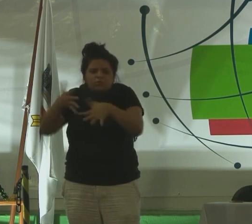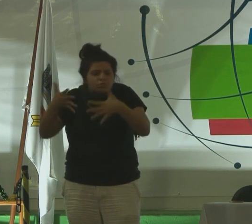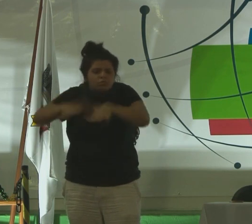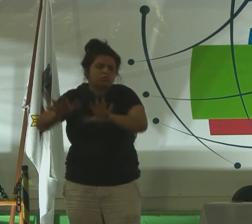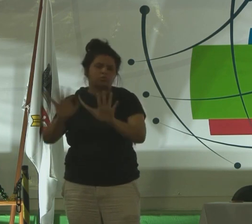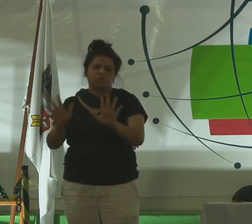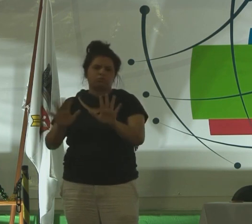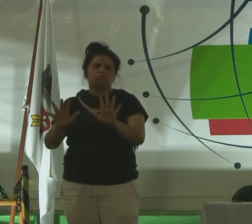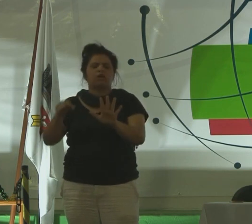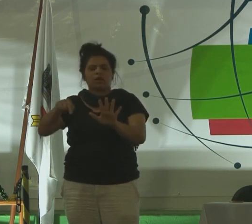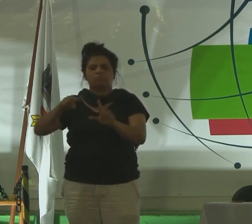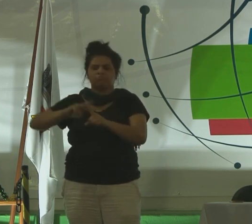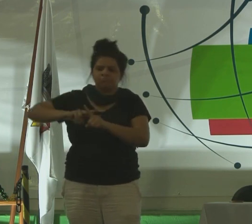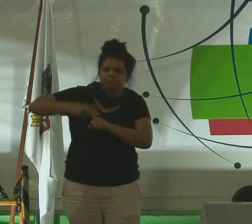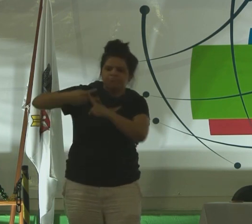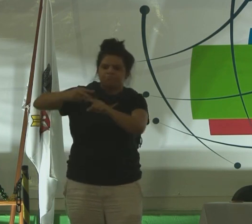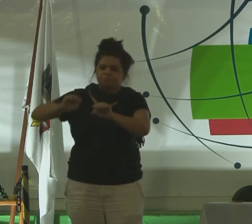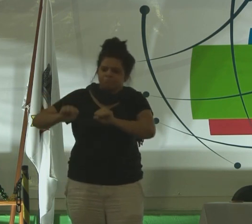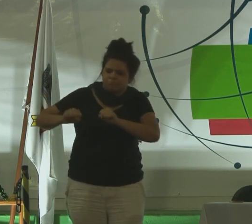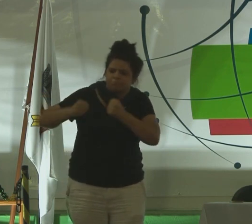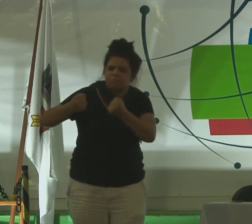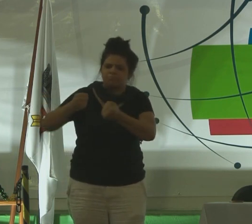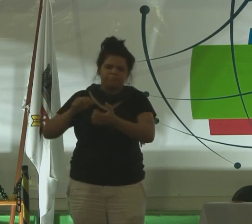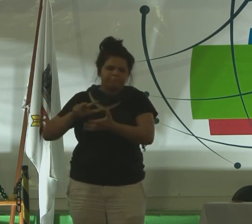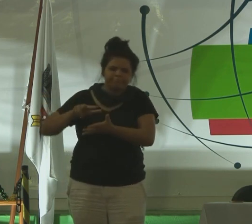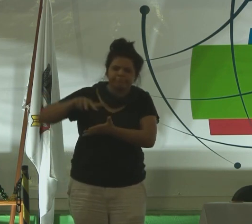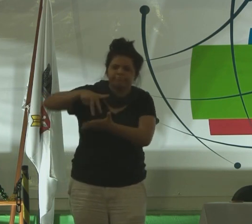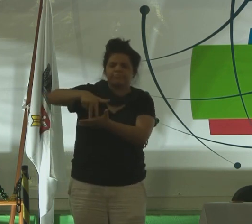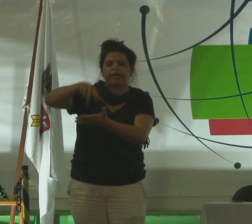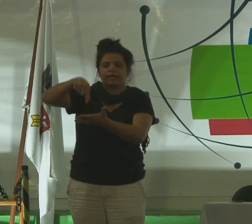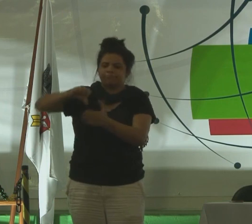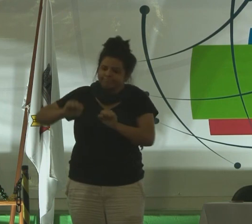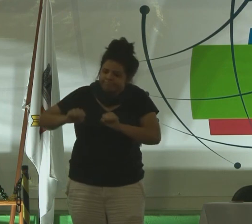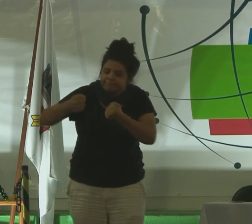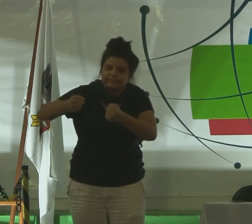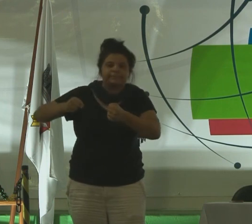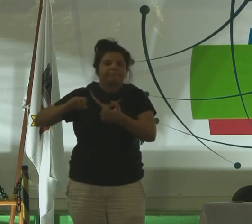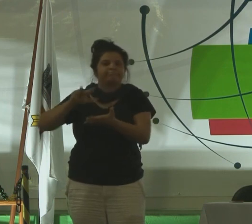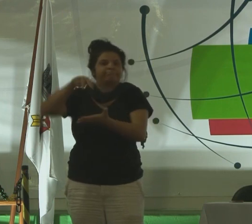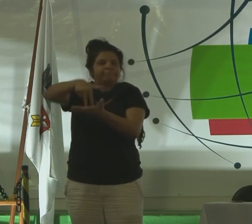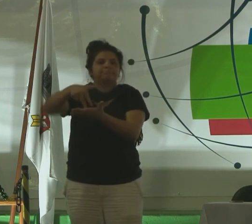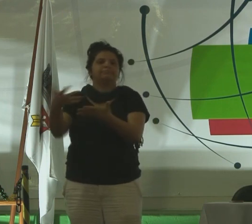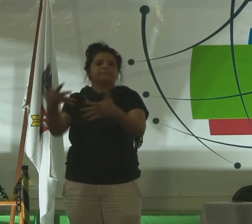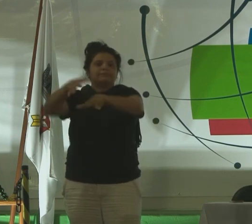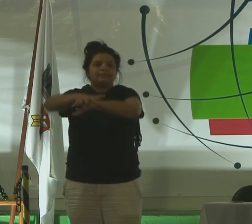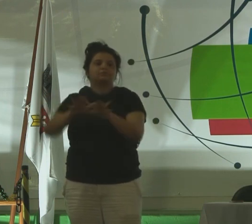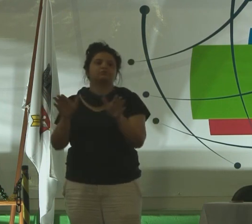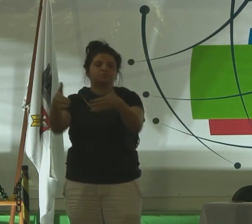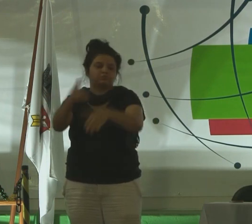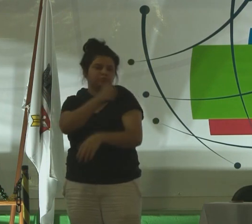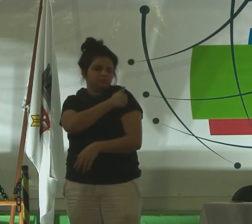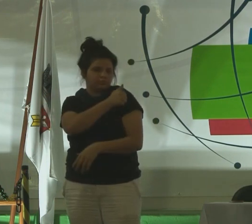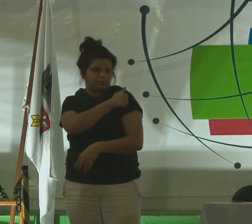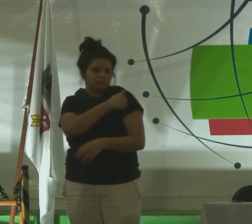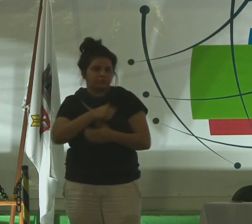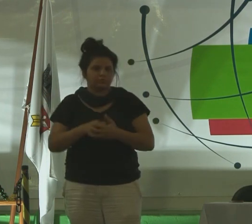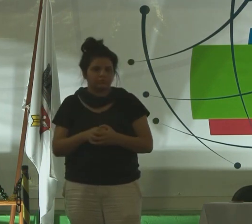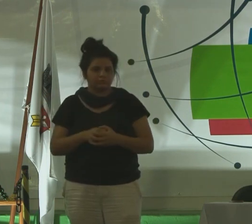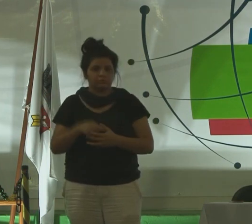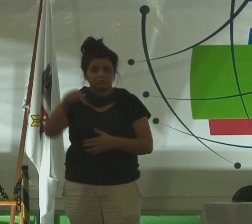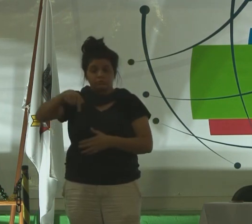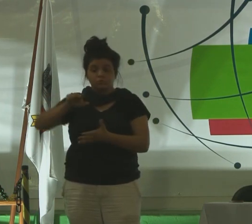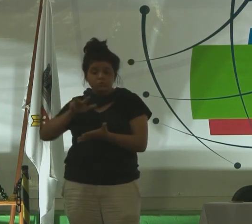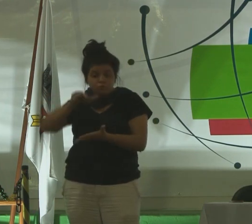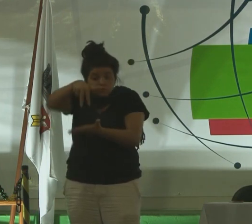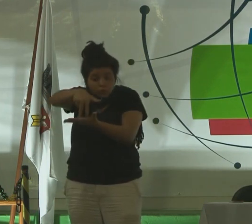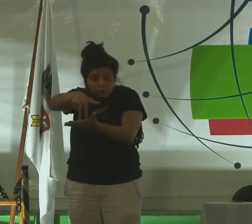nos fortalecermos enquanto sujeitos que travam uma luta constante em relação à inclusão do aluno. E esse fortalecimento tem